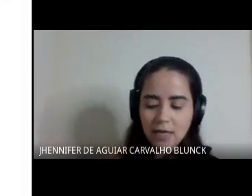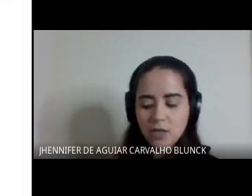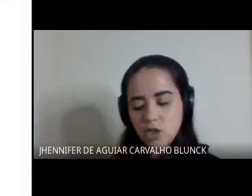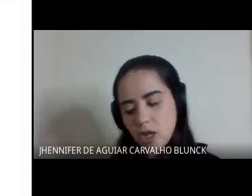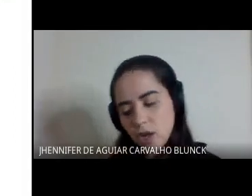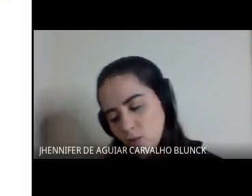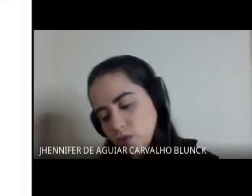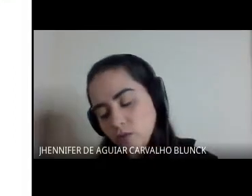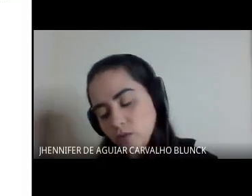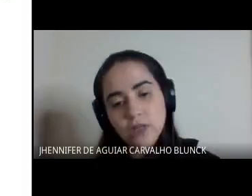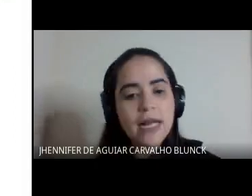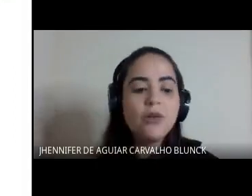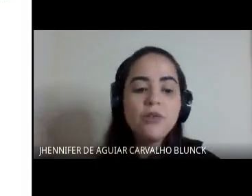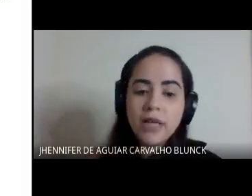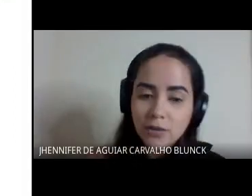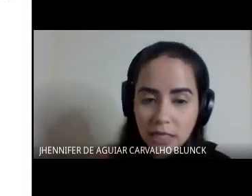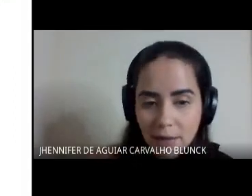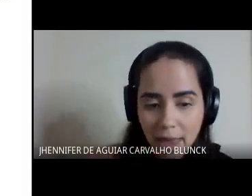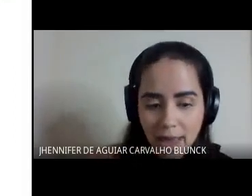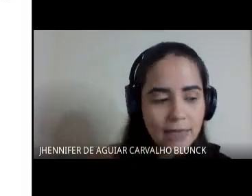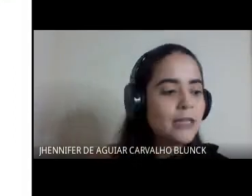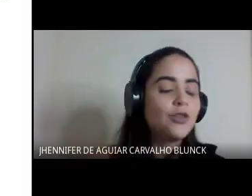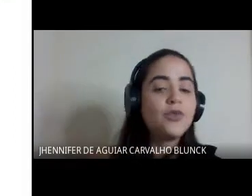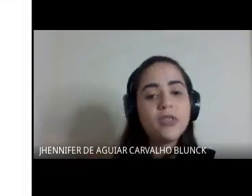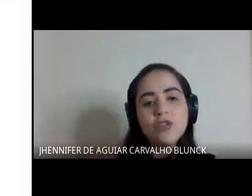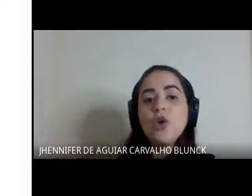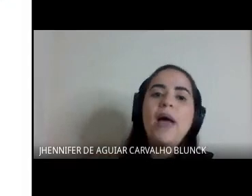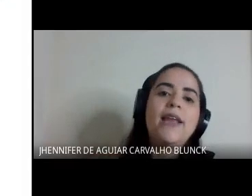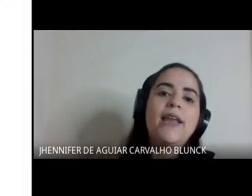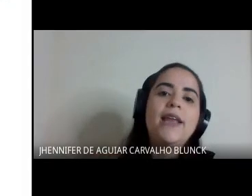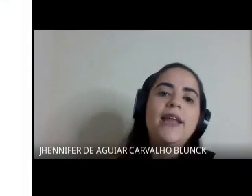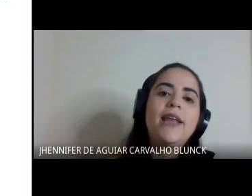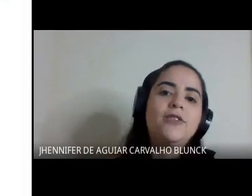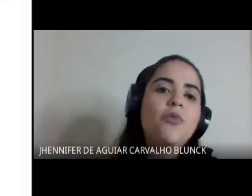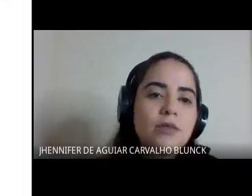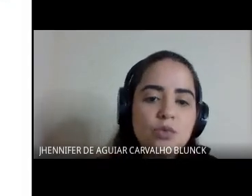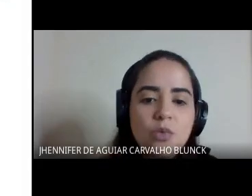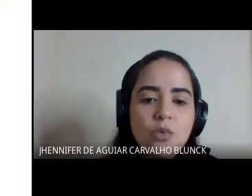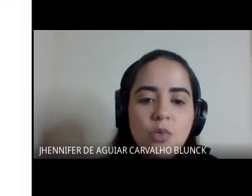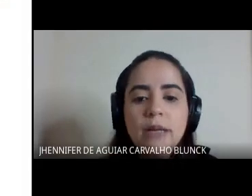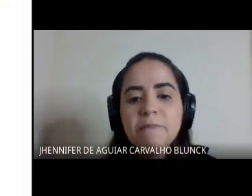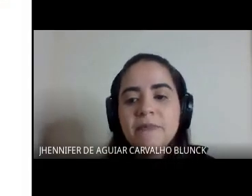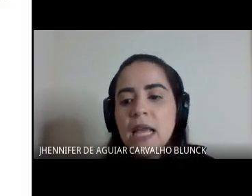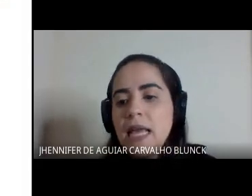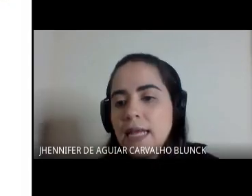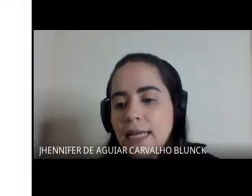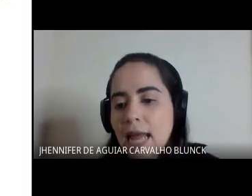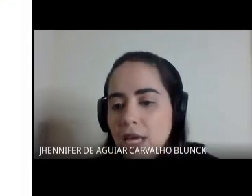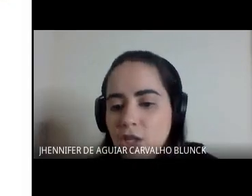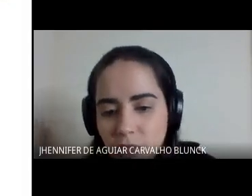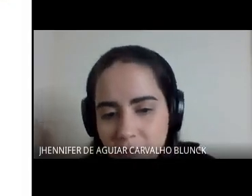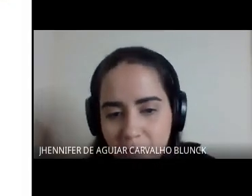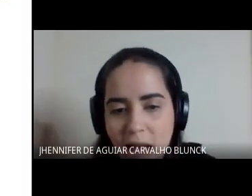frequentar a sala de recursos são direcionados para o governador Lindenberg. Então, se vocês souberem de alguma criança surda